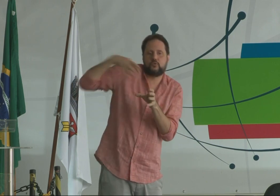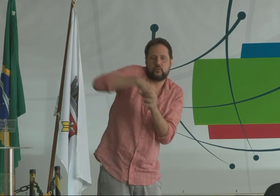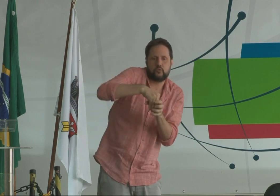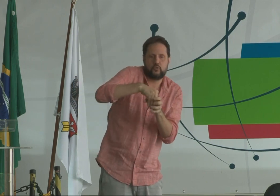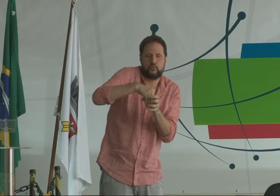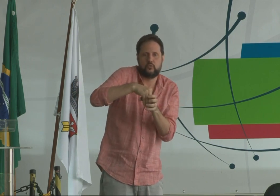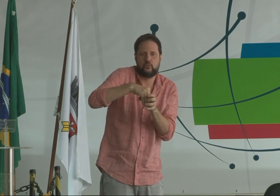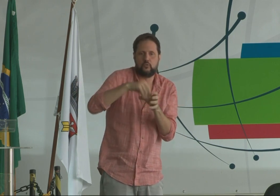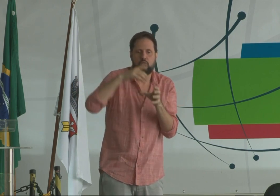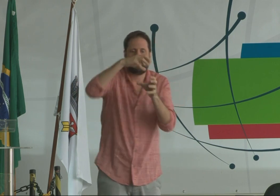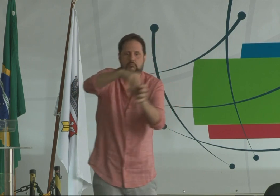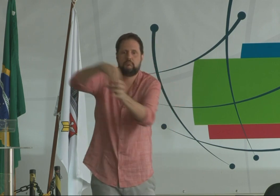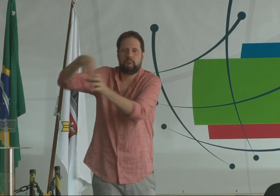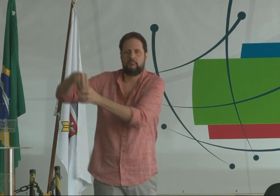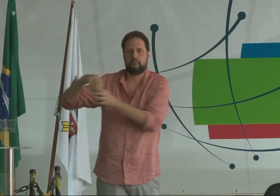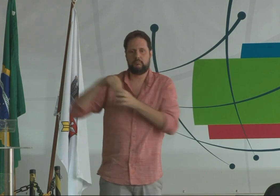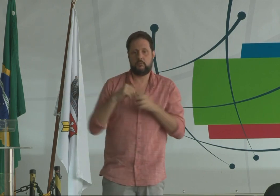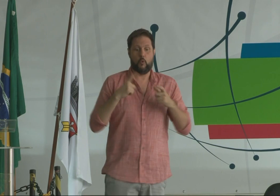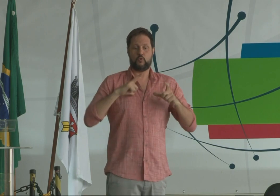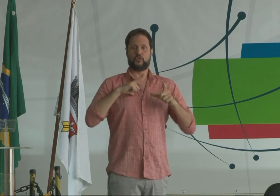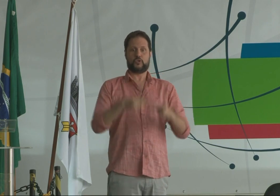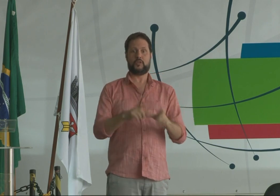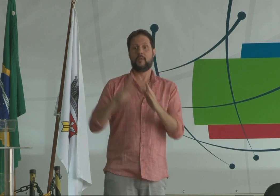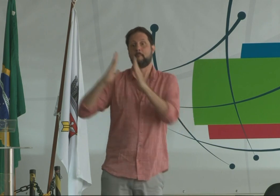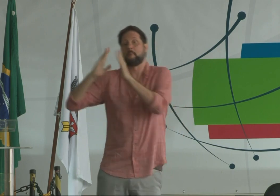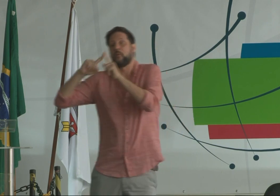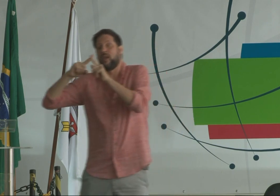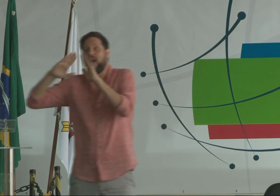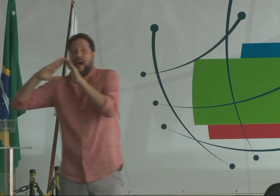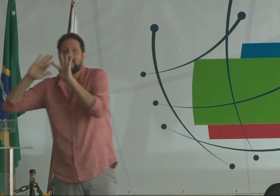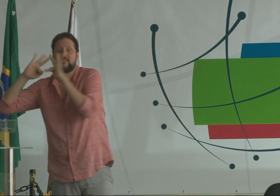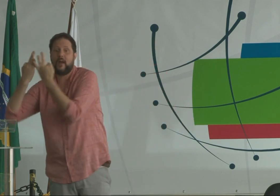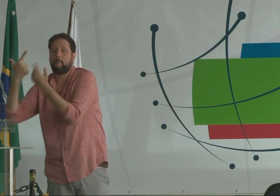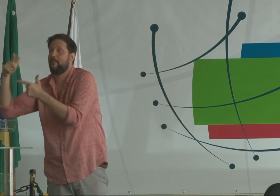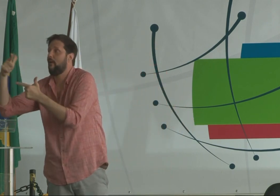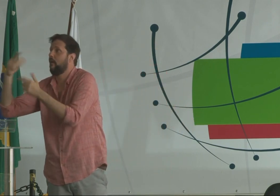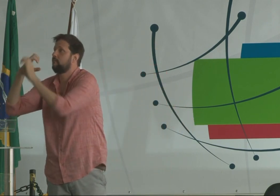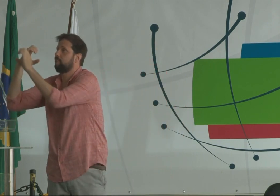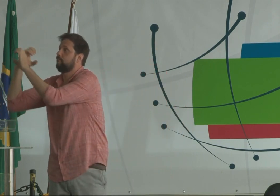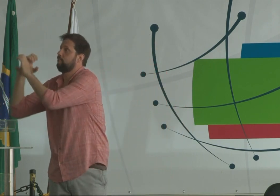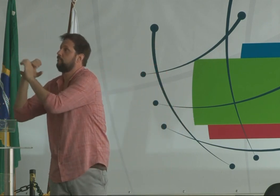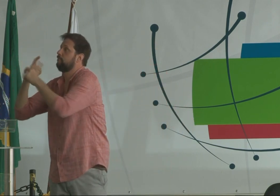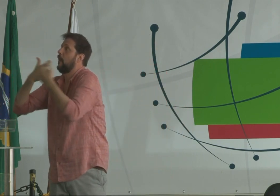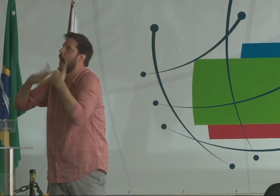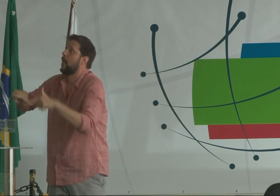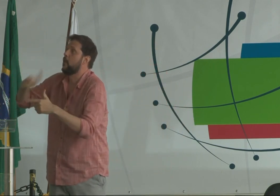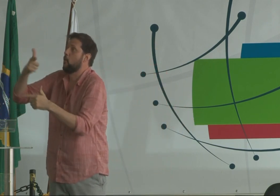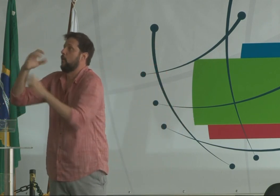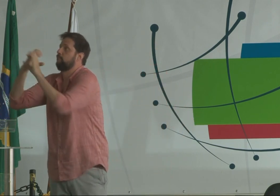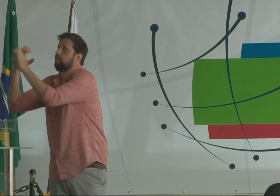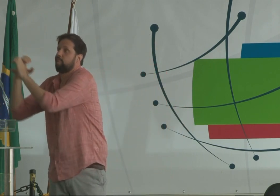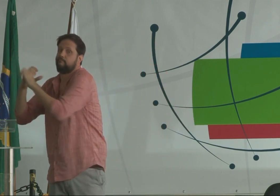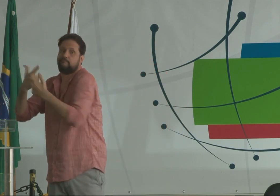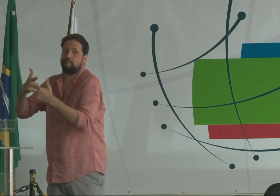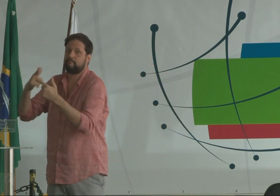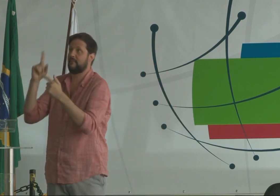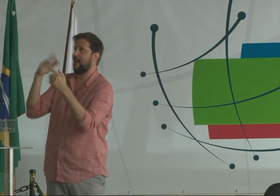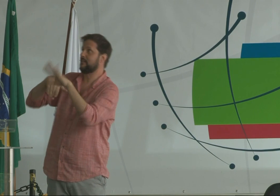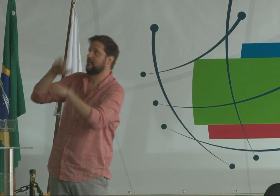E são espaços que compartilham dentro deles com questões linguísticas, porque, às vezes, a comunicação da família é bastante limitada, por